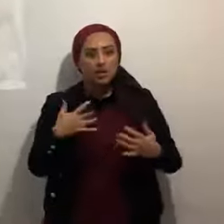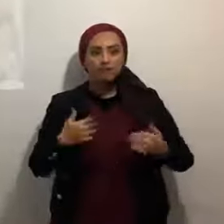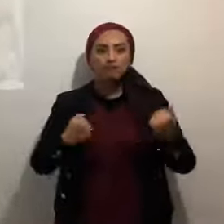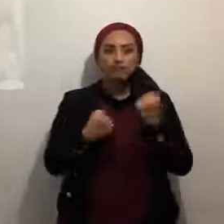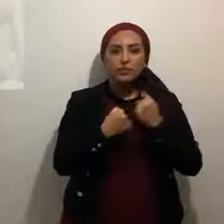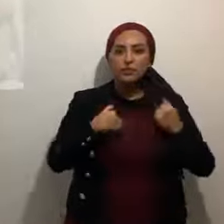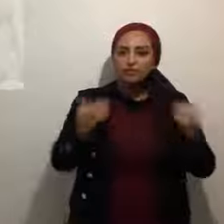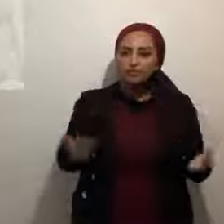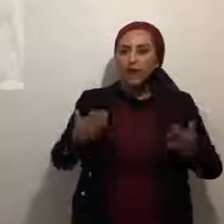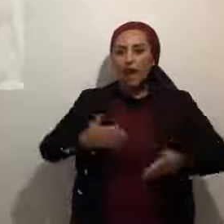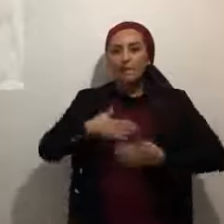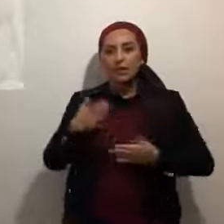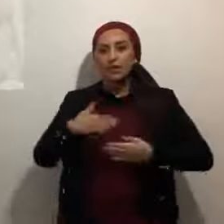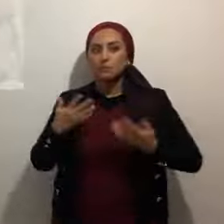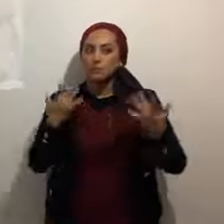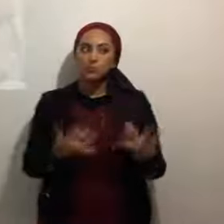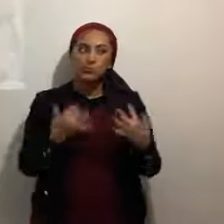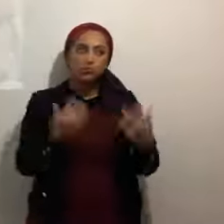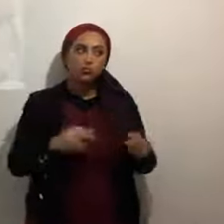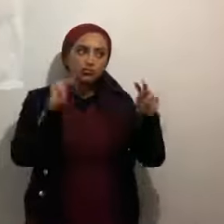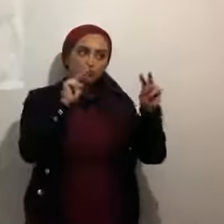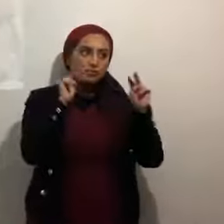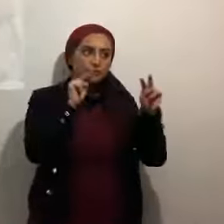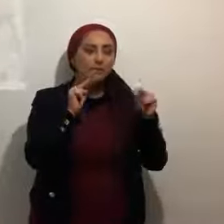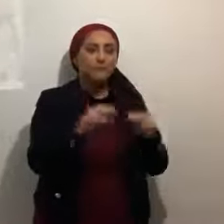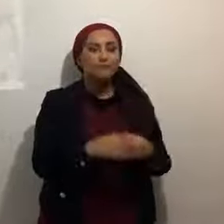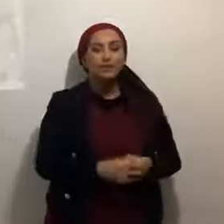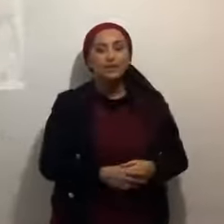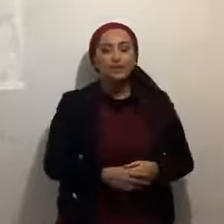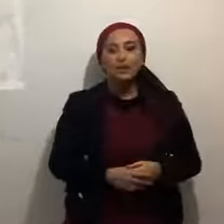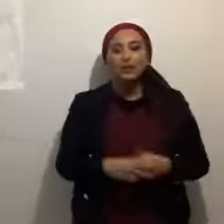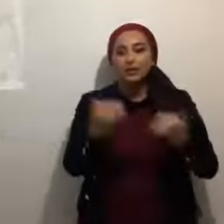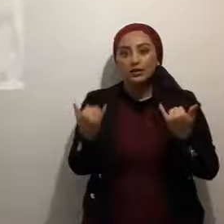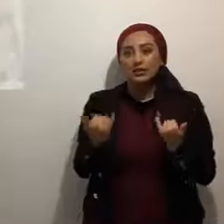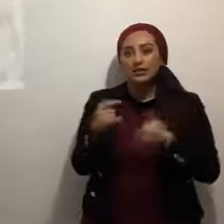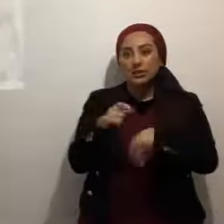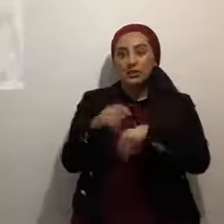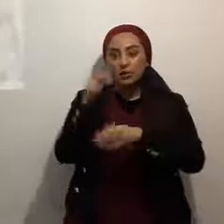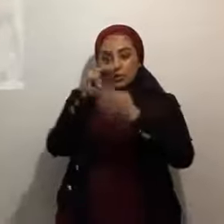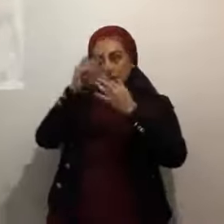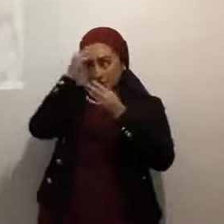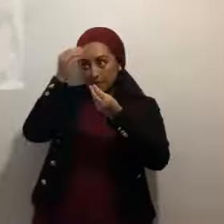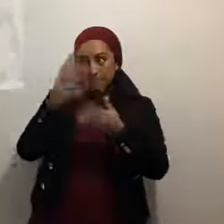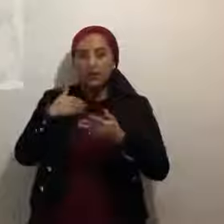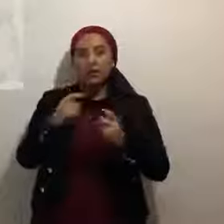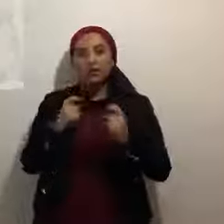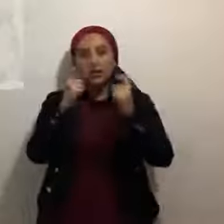hay optimismo en todo. Mira, con estos tiempos, por eso el Eterno me mandó que te diera yo esta administración,